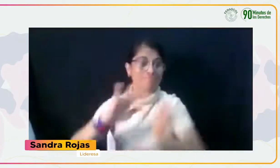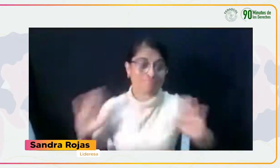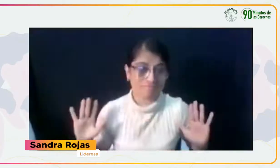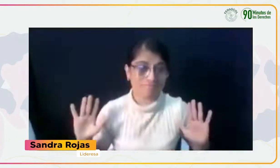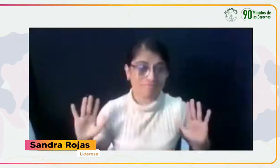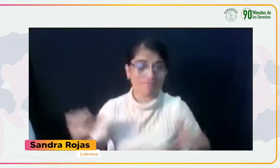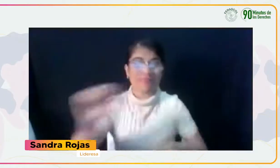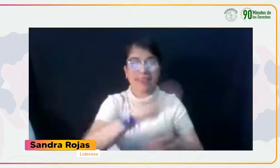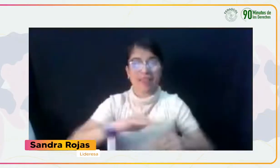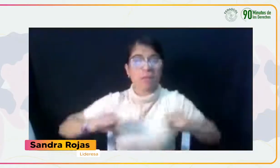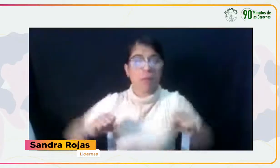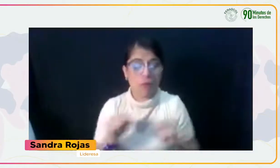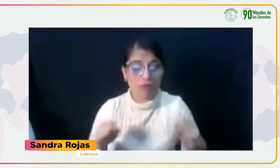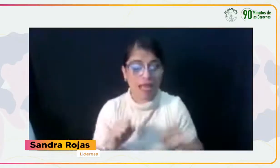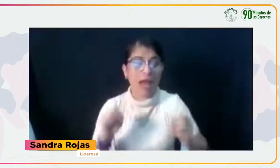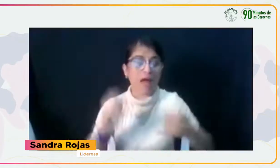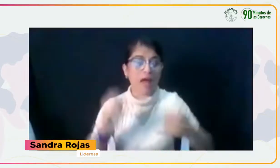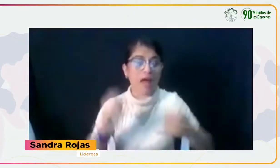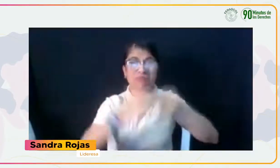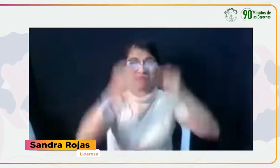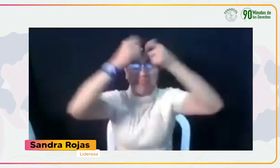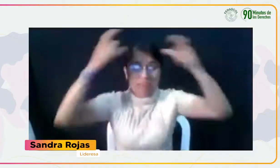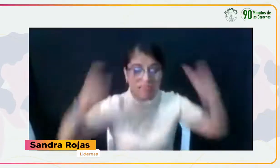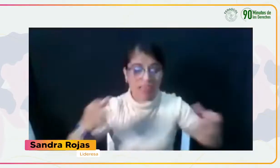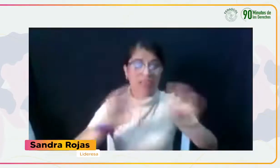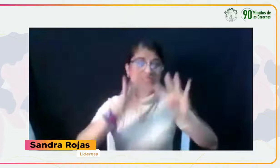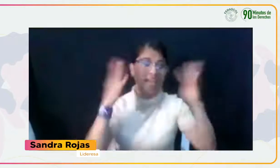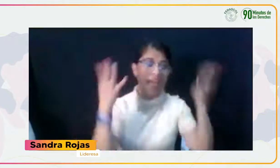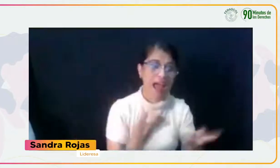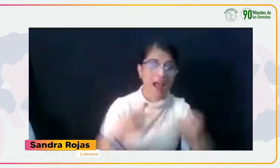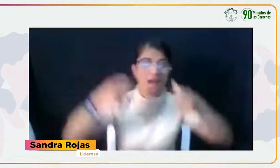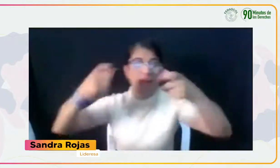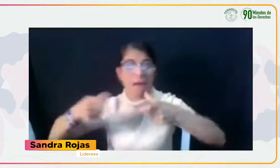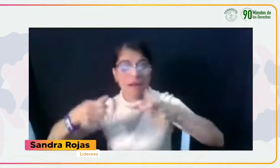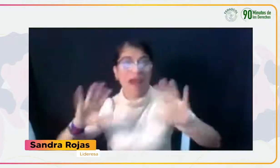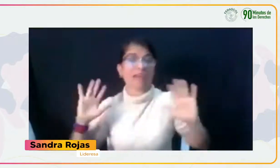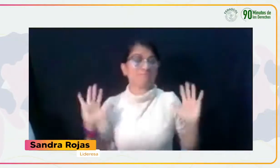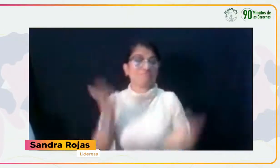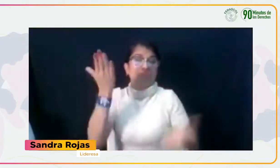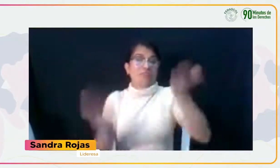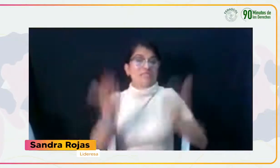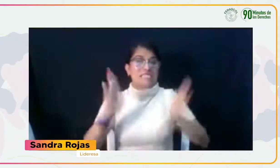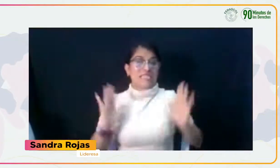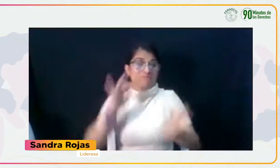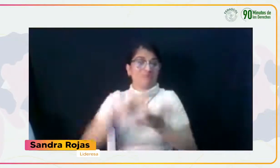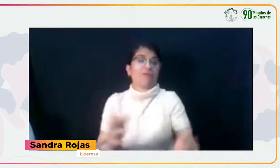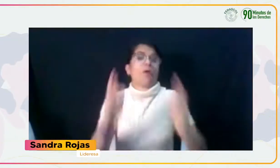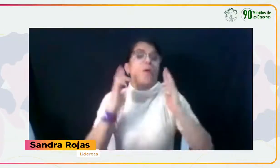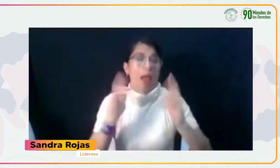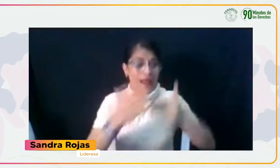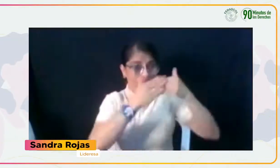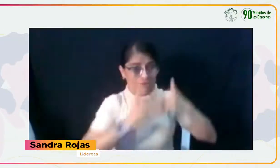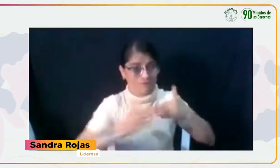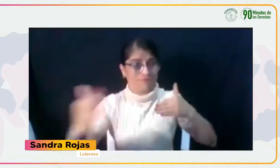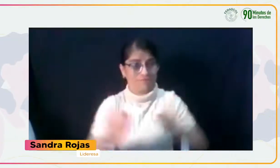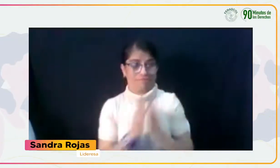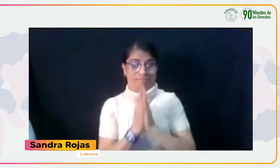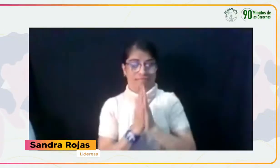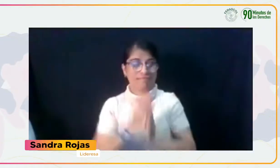esa participación y en equidad como candidatos y también como equidad para participar en los diferentes espacios políticos, ya sea el Senado, la